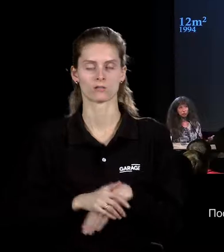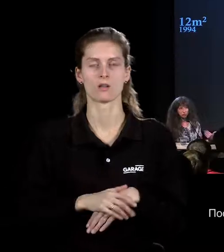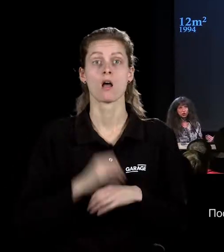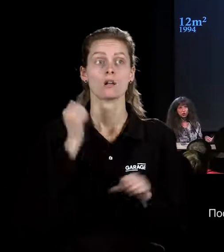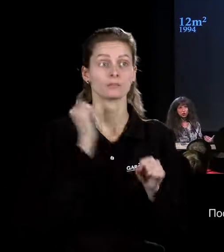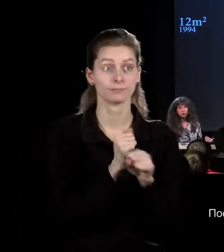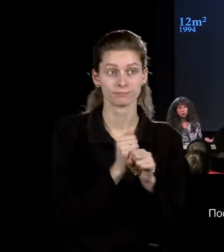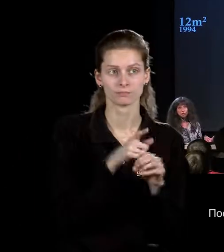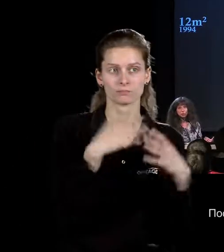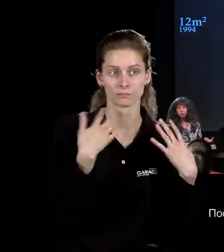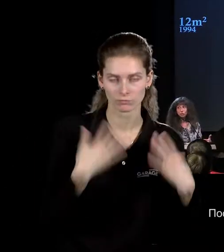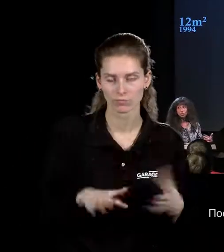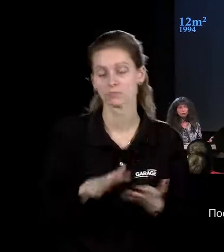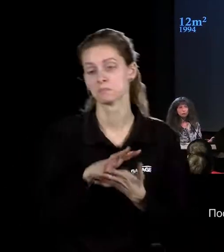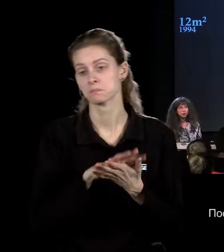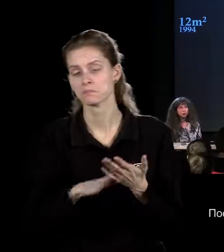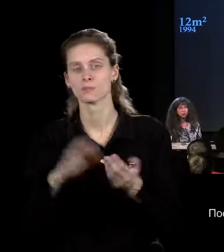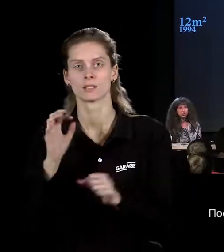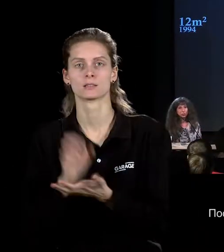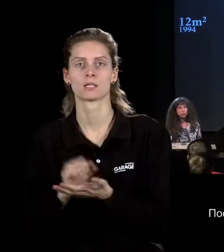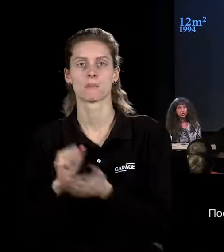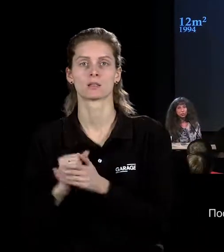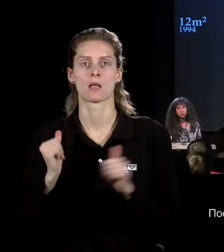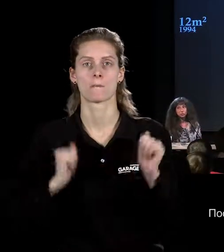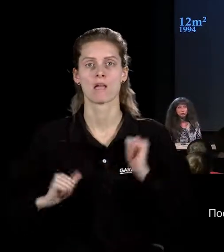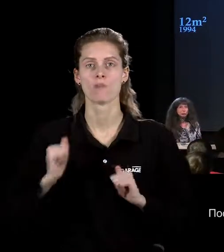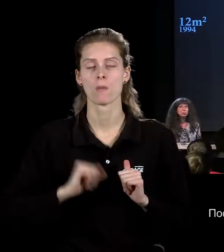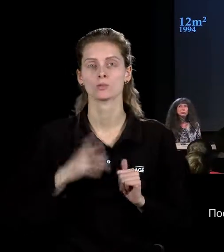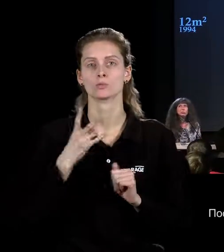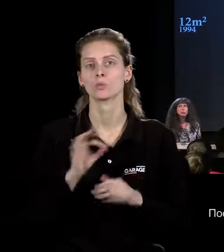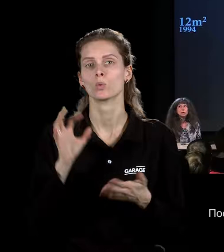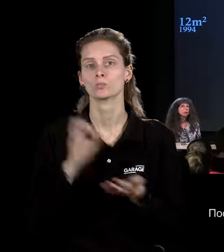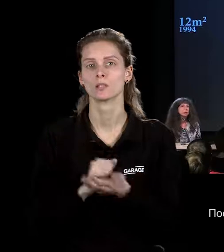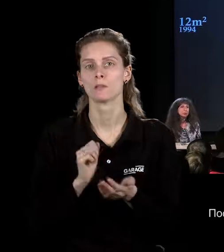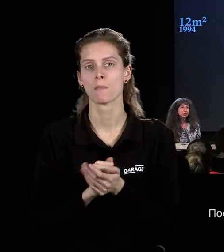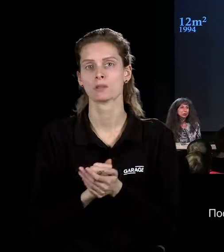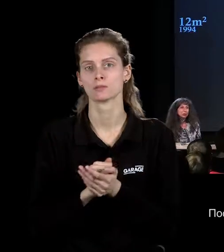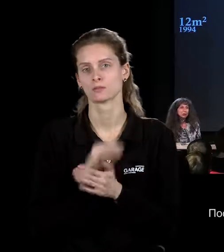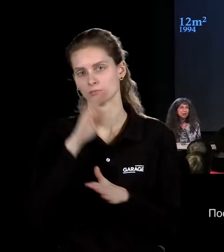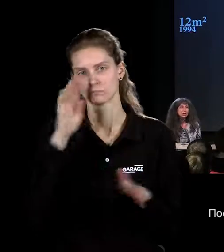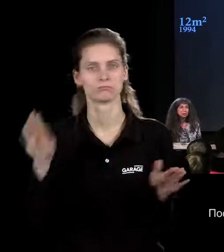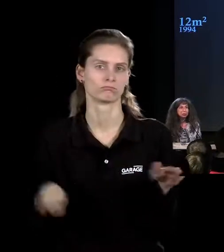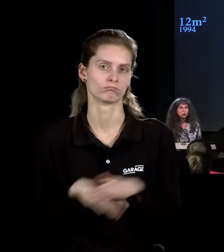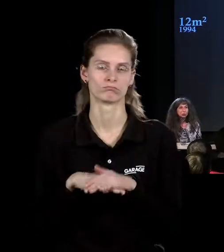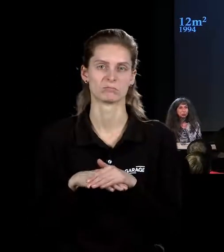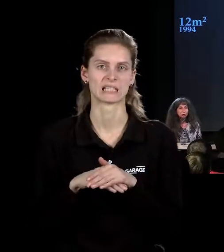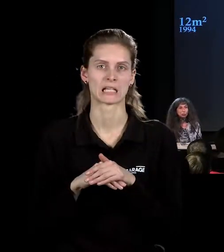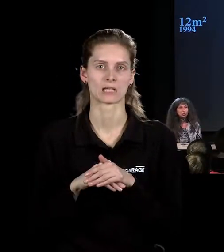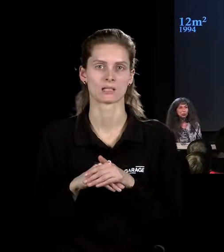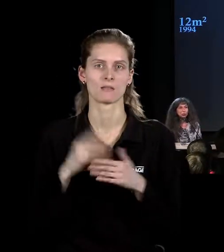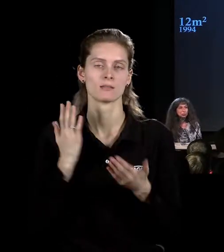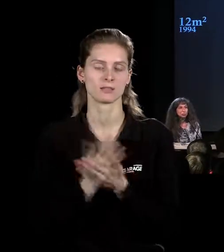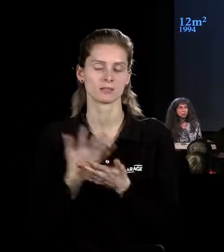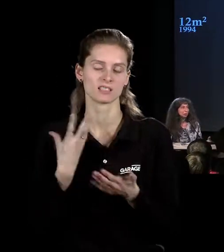он продолжает заниматься перформансами, но занимается ими абсолютно как андеграундной практикой. У него есть свой